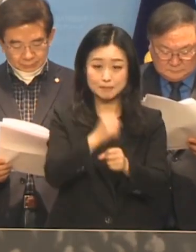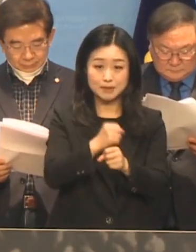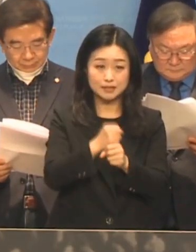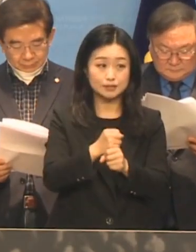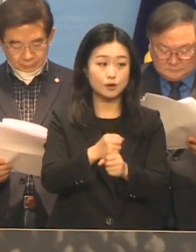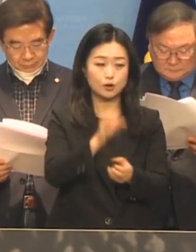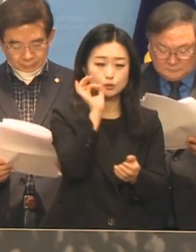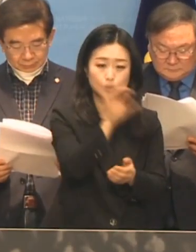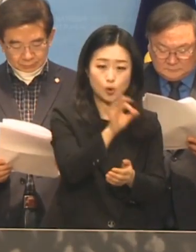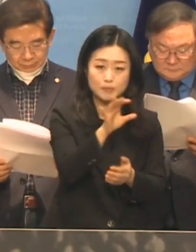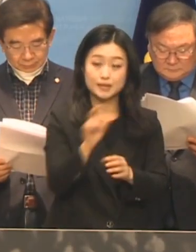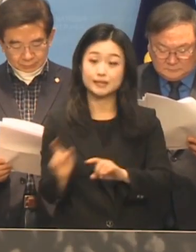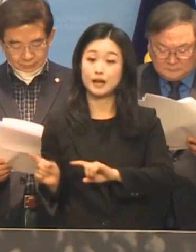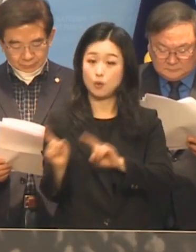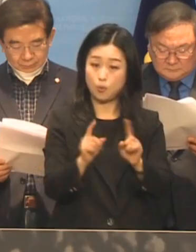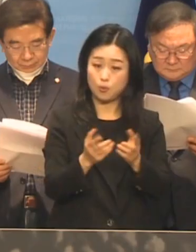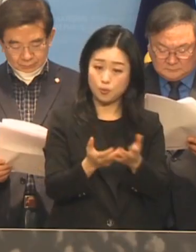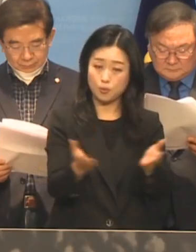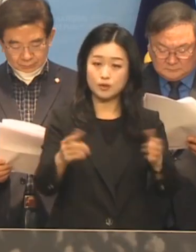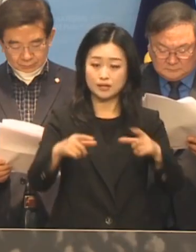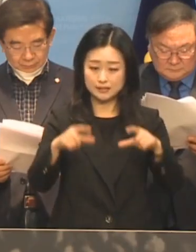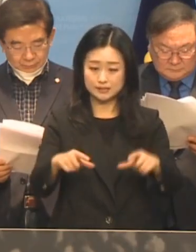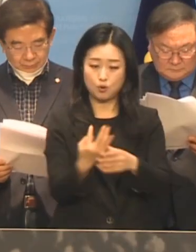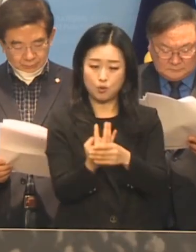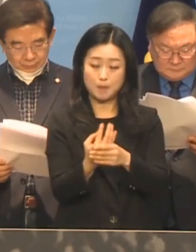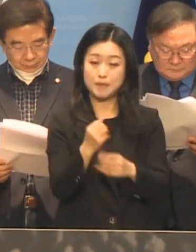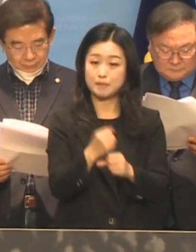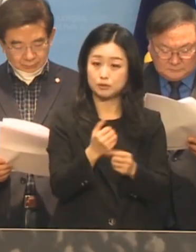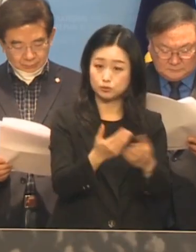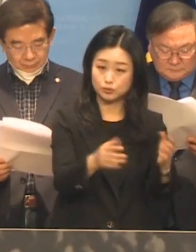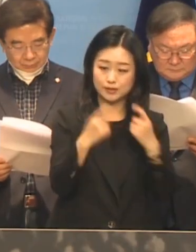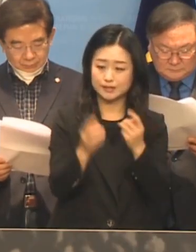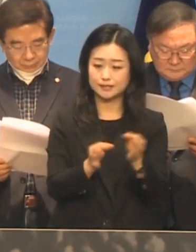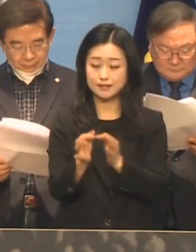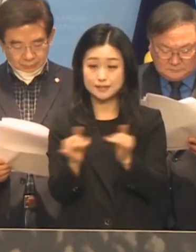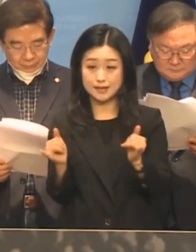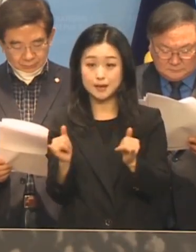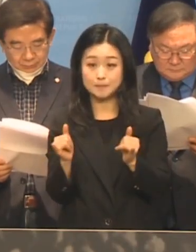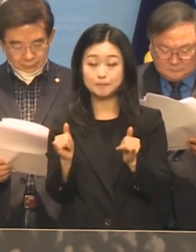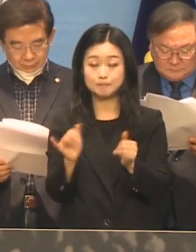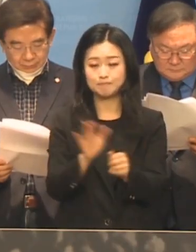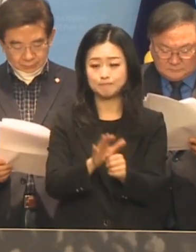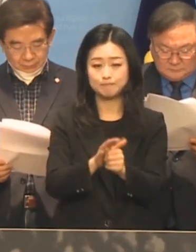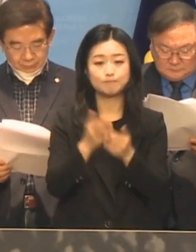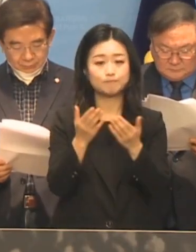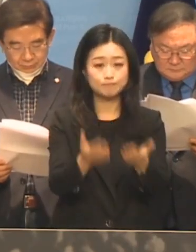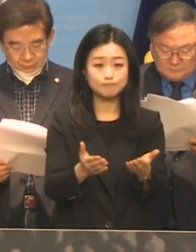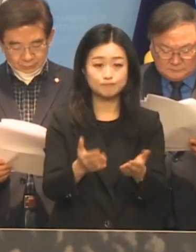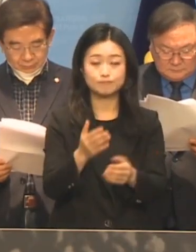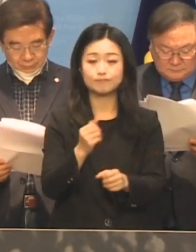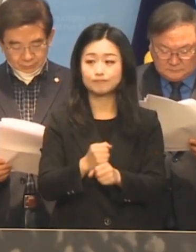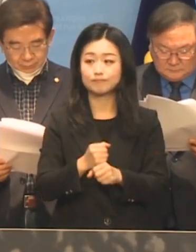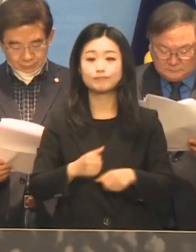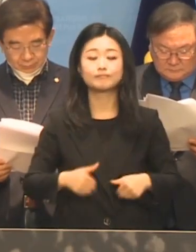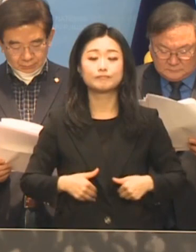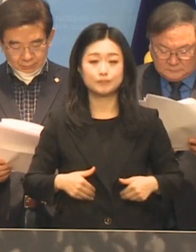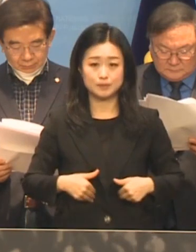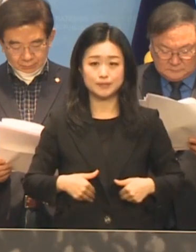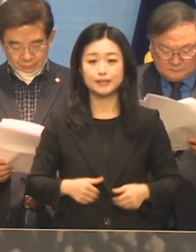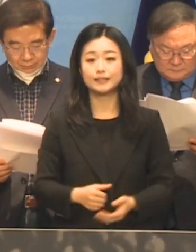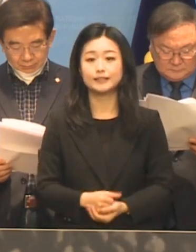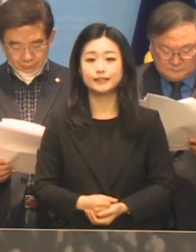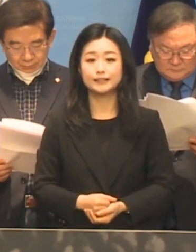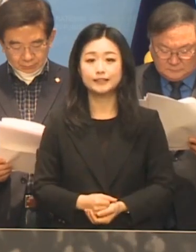소비를 진작시키고 지역화폐 발행과 소상공인, 자영업자 지원 대책을 서둘러